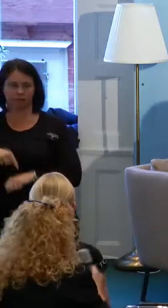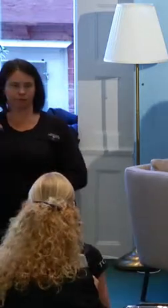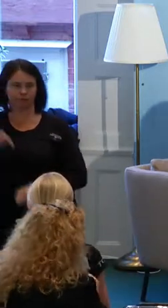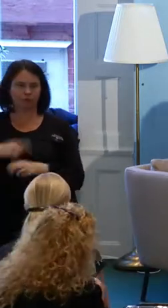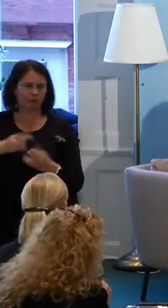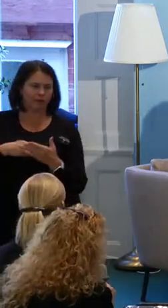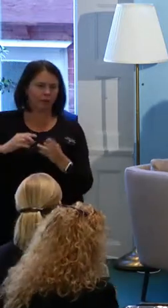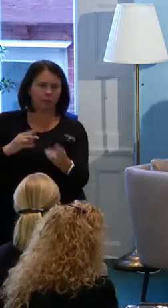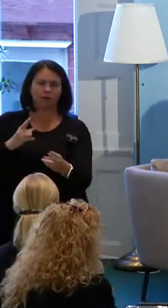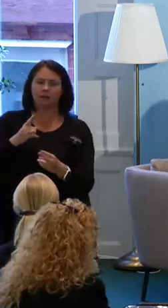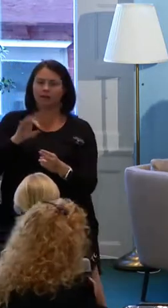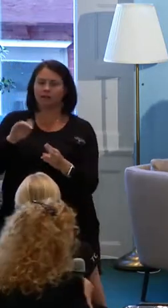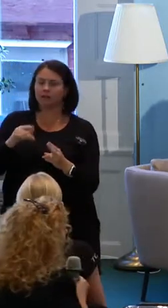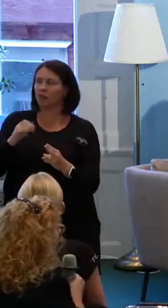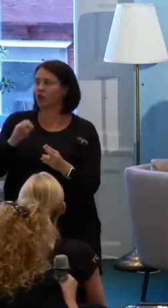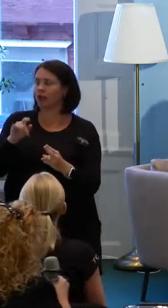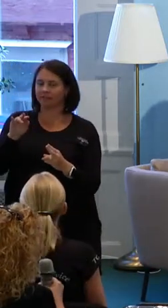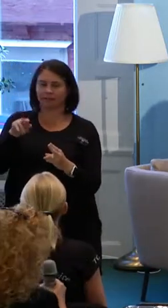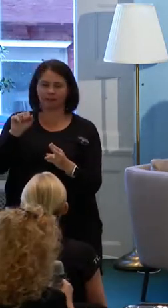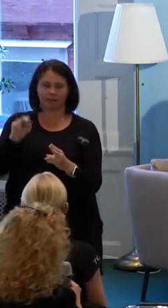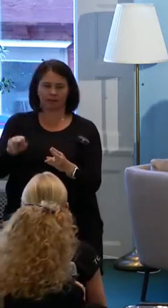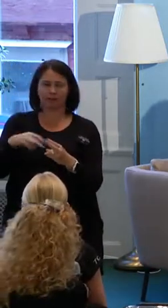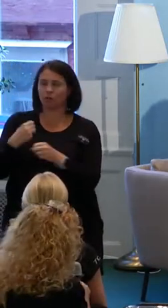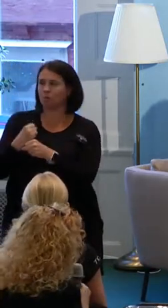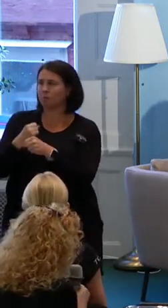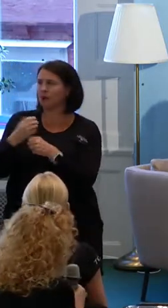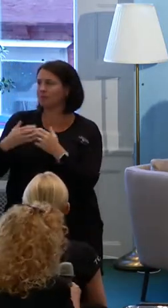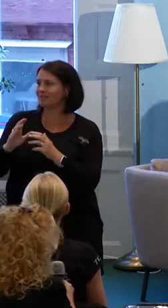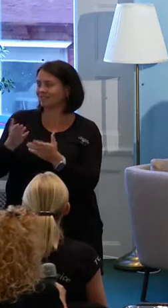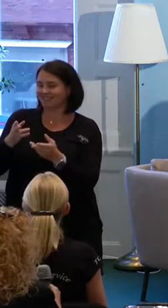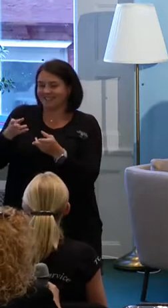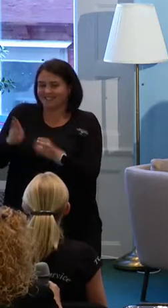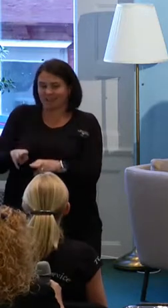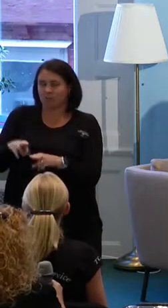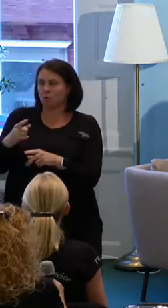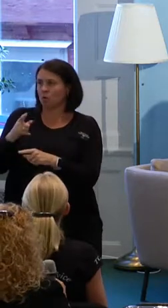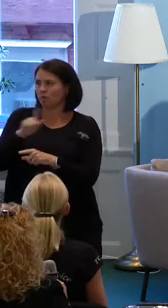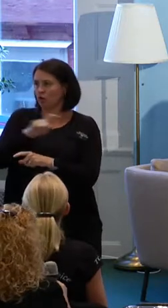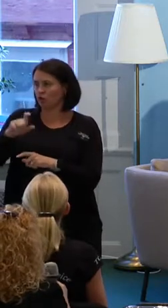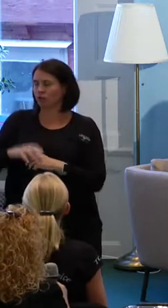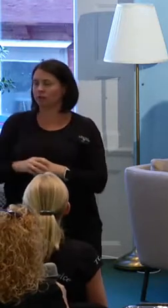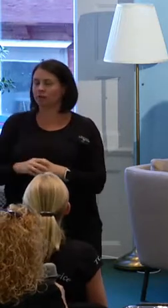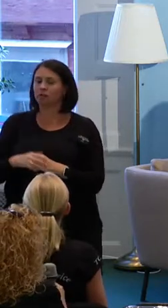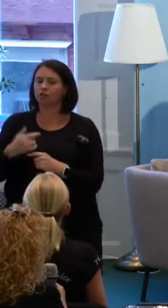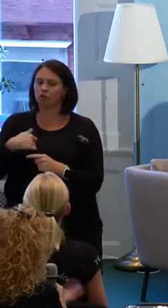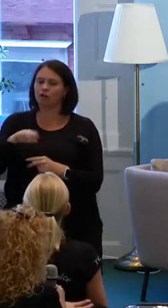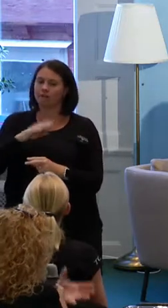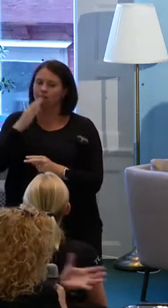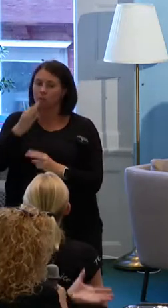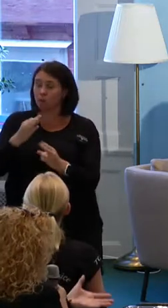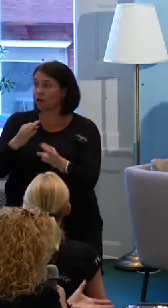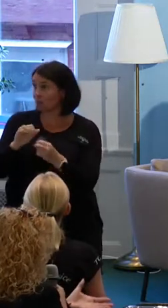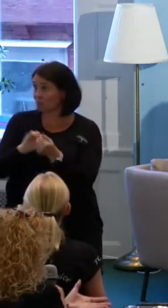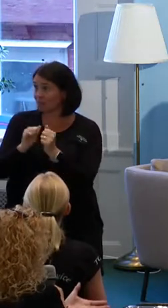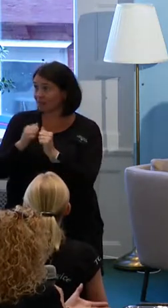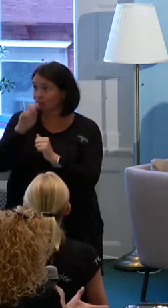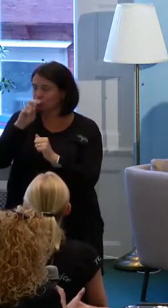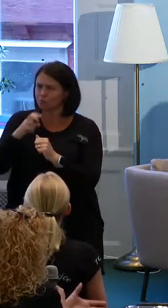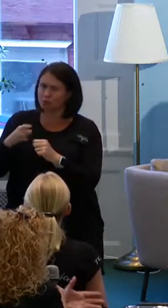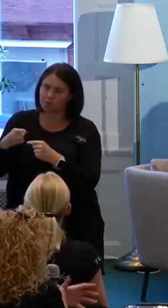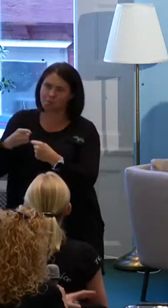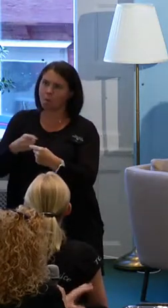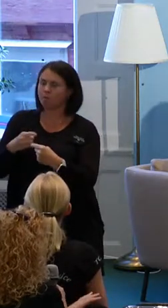Hej, vad heter du? Hej, Liselotte Argelander. Jobbar med arbetsrätt på Företagarna. Ja. Jag har en fråga därför att jag upplever ju också att politiken motverkar det här